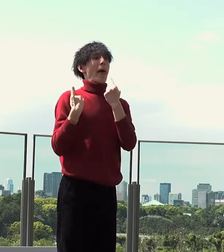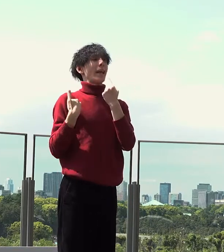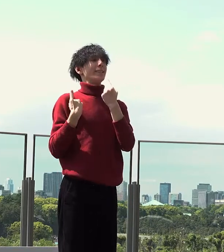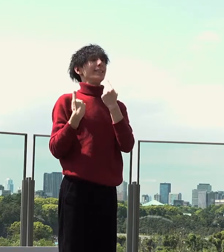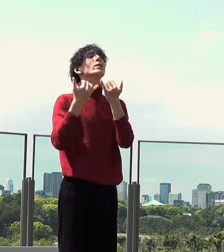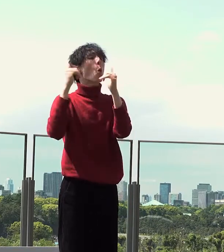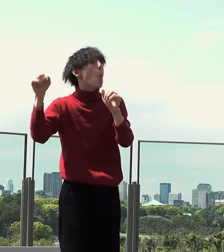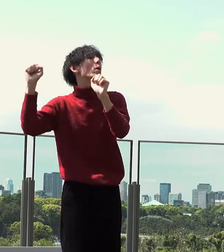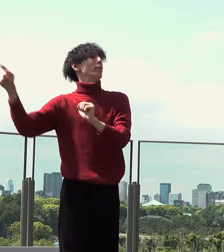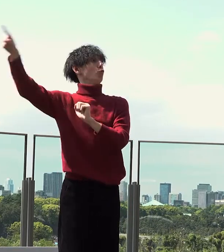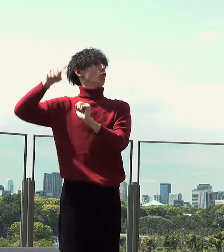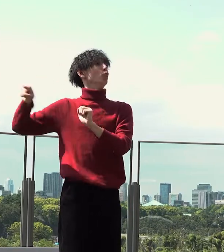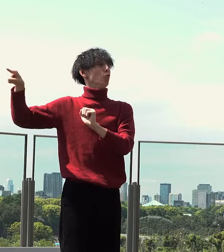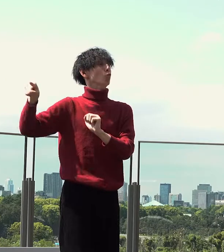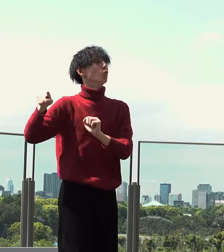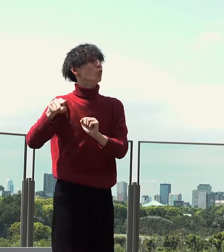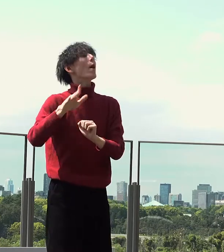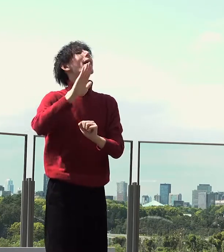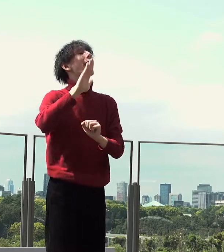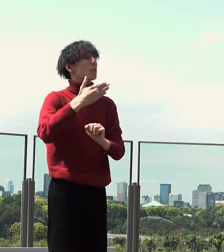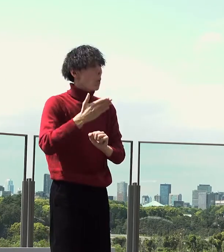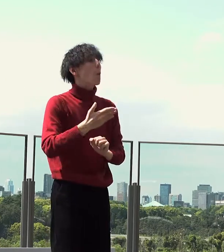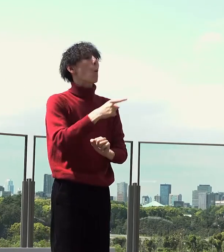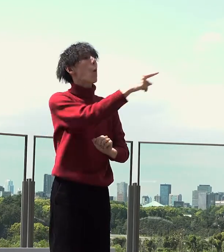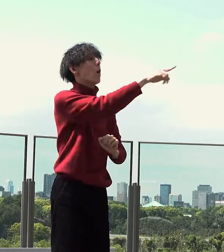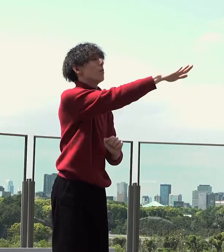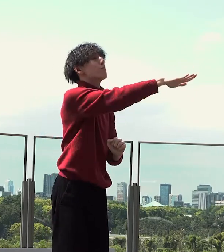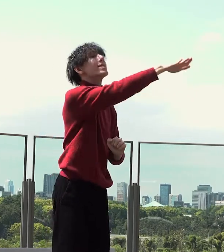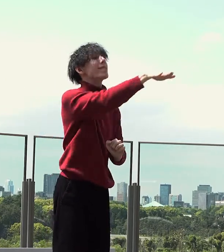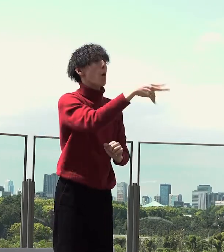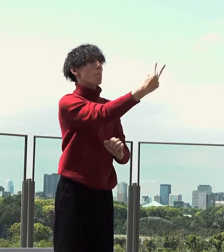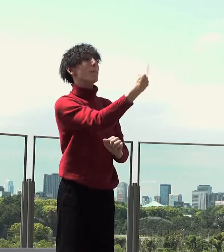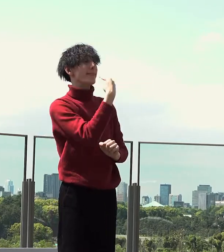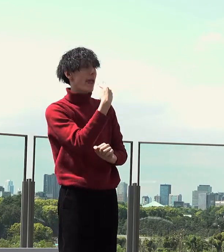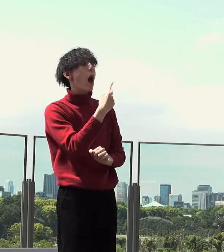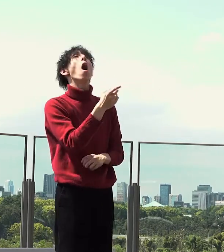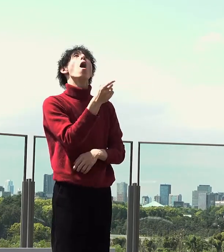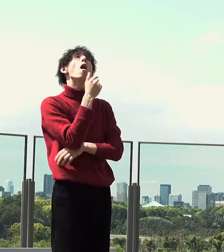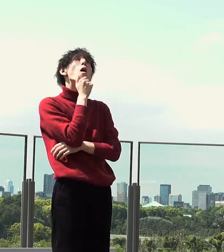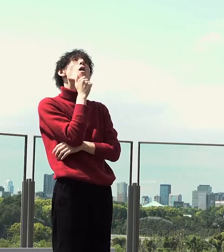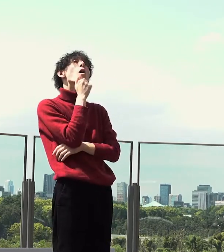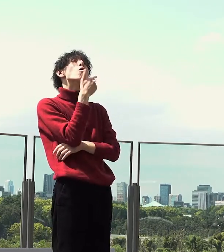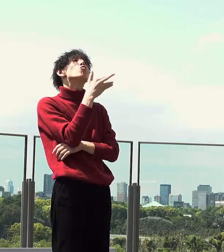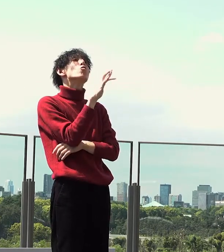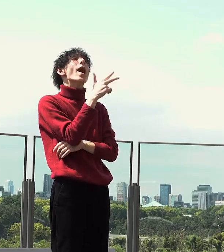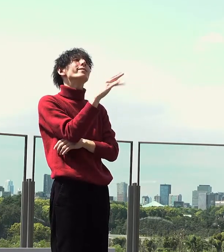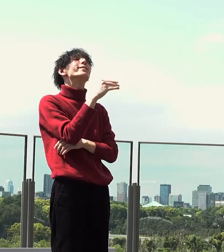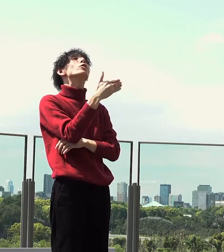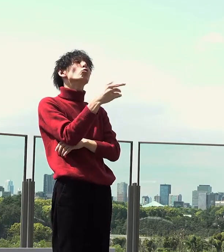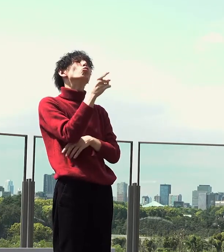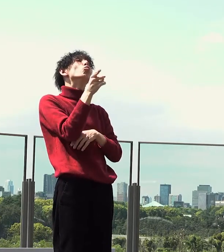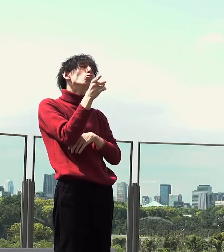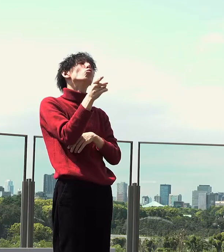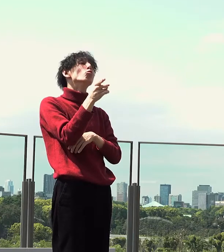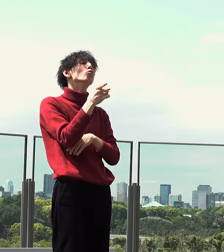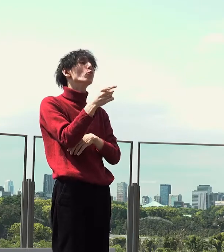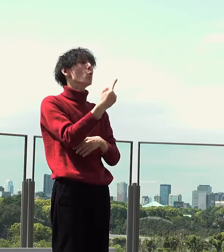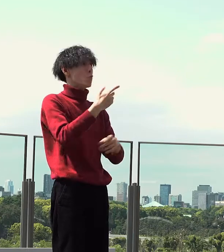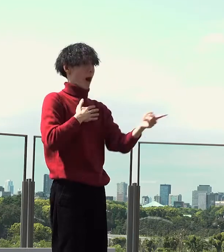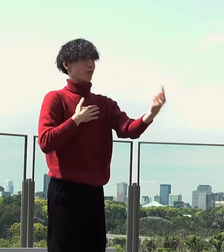音としてはわからない人もいます、ですが皆さんのように見て、ああこれはクラシックミュージックか